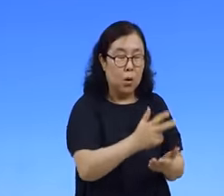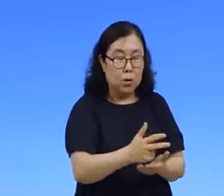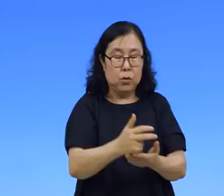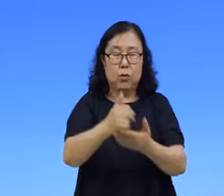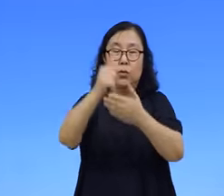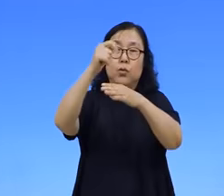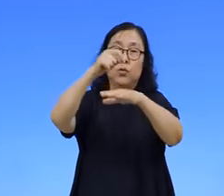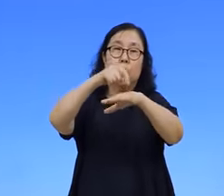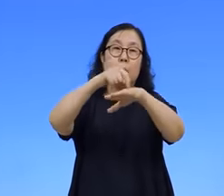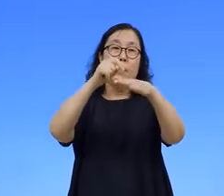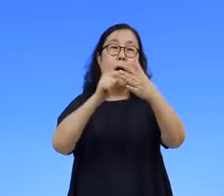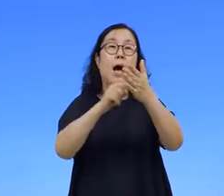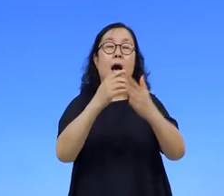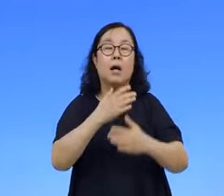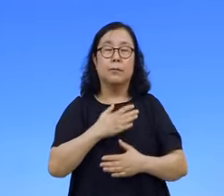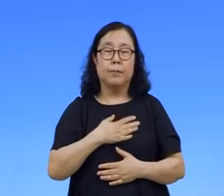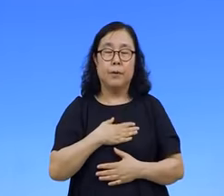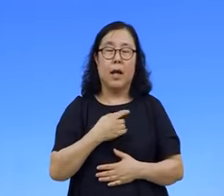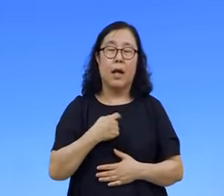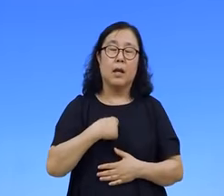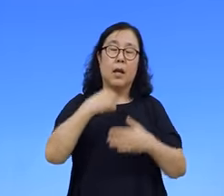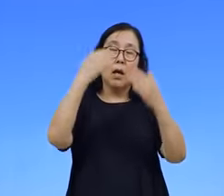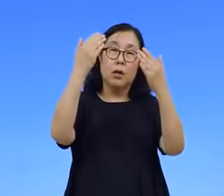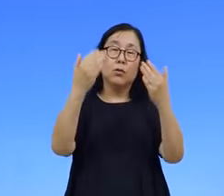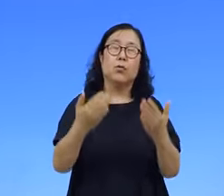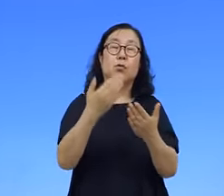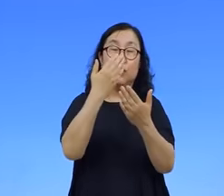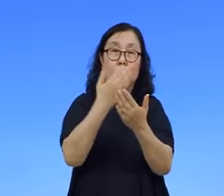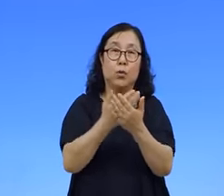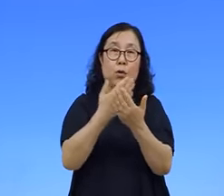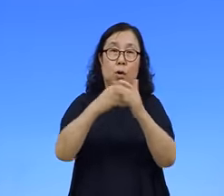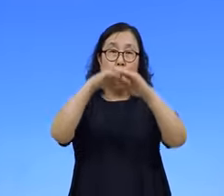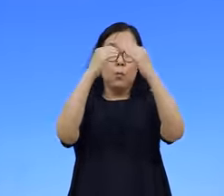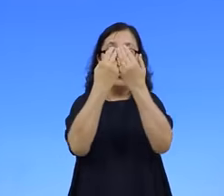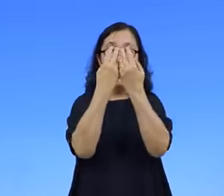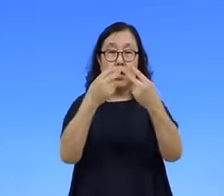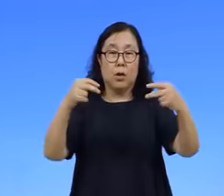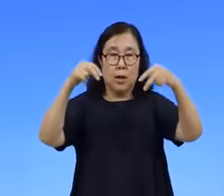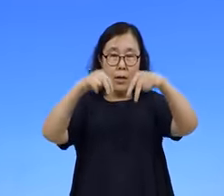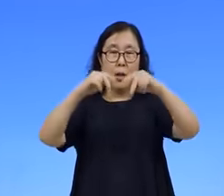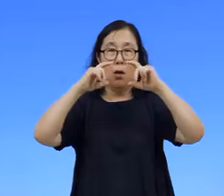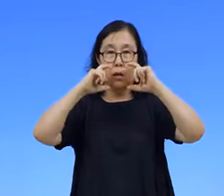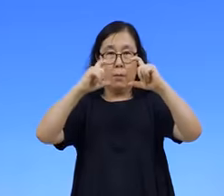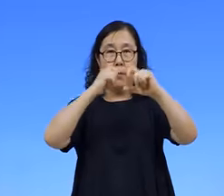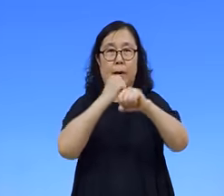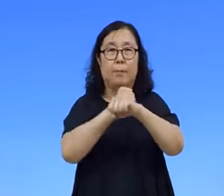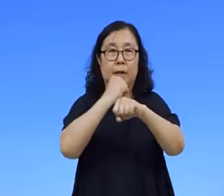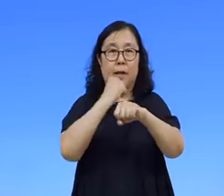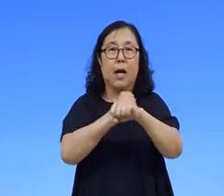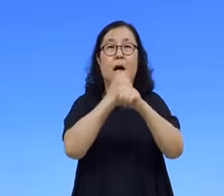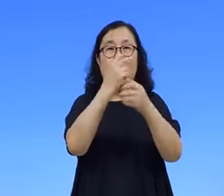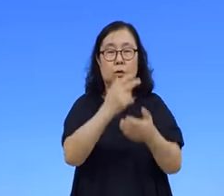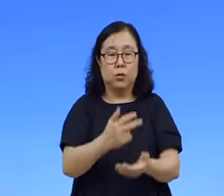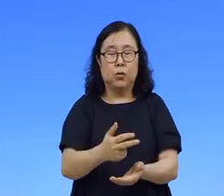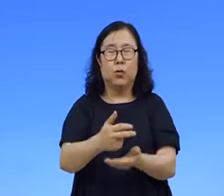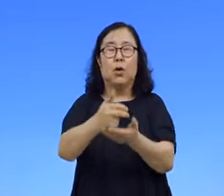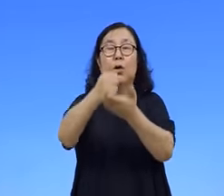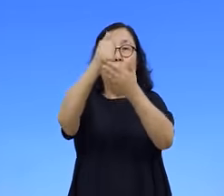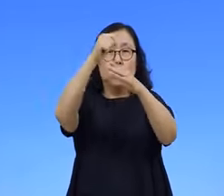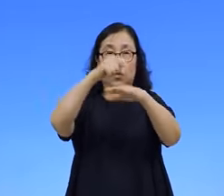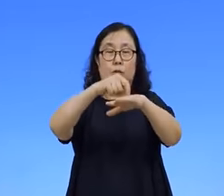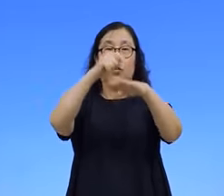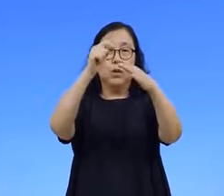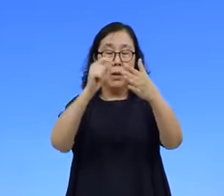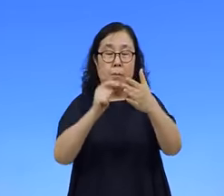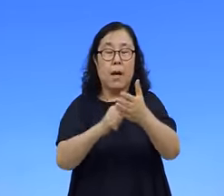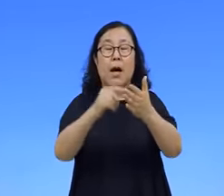주님 마음 내게 주소서. 우리 다 자리에서 일어나셔서 선포합니다. 주님 마음